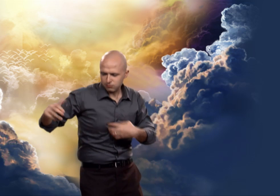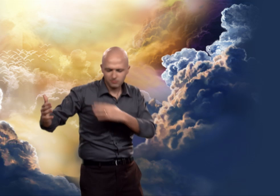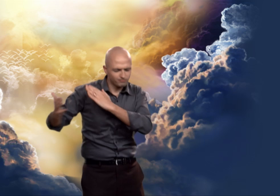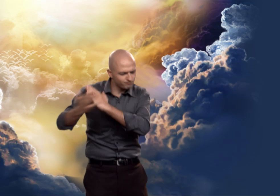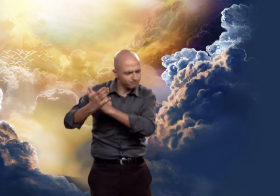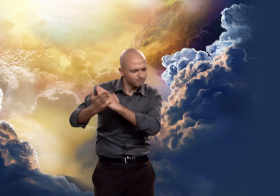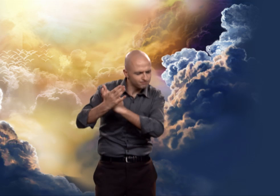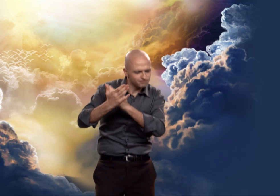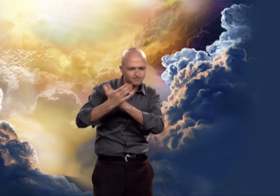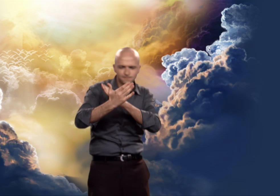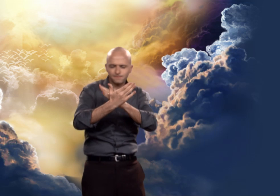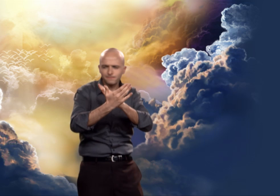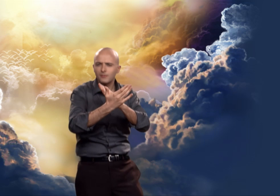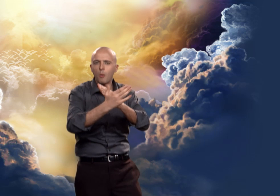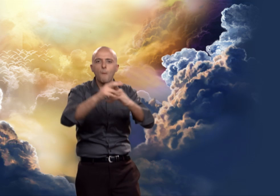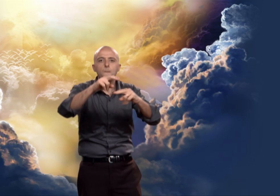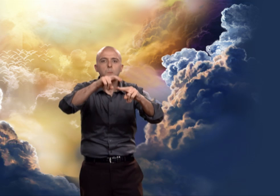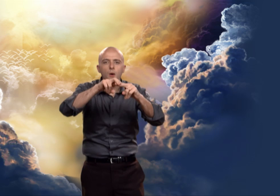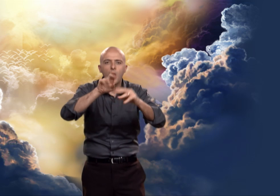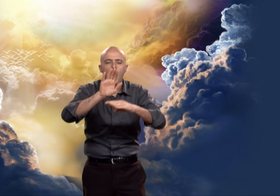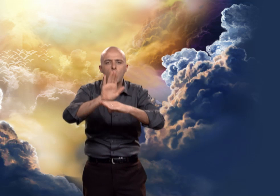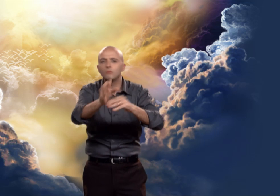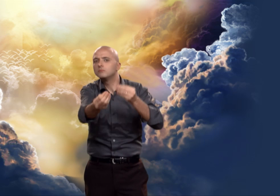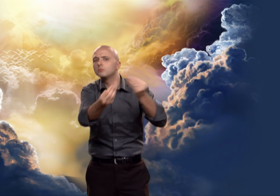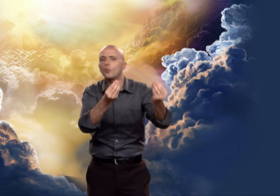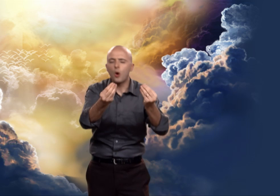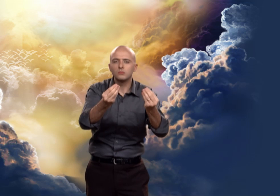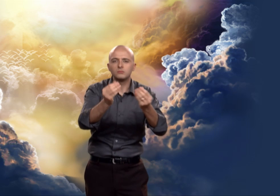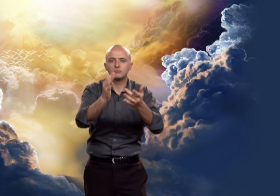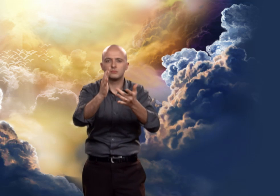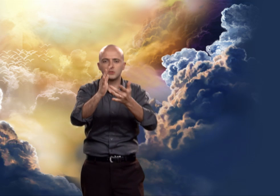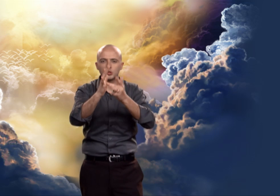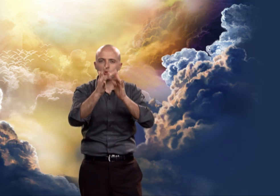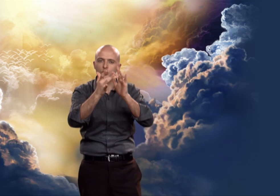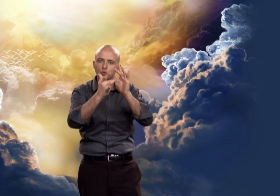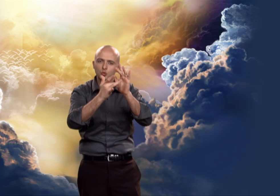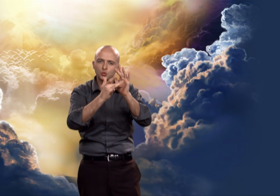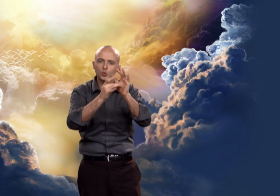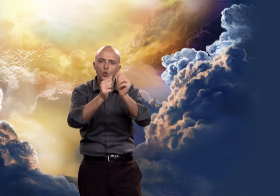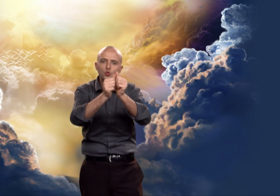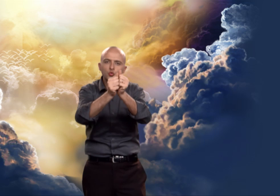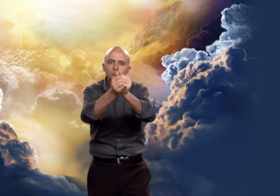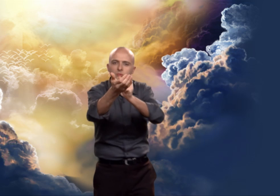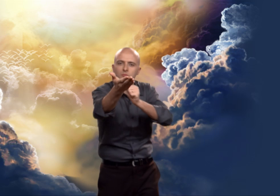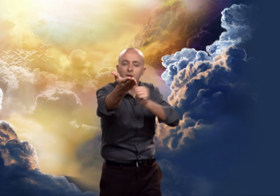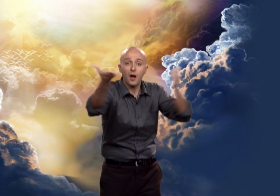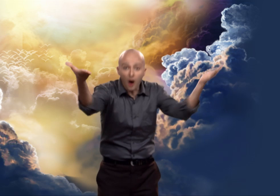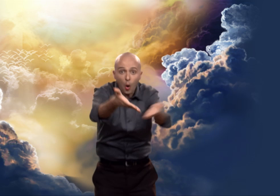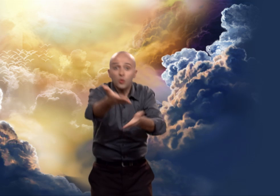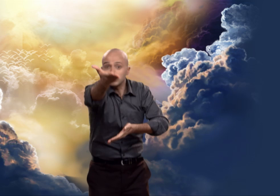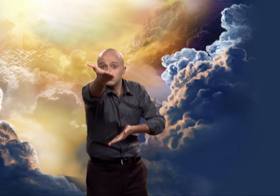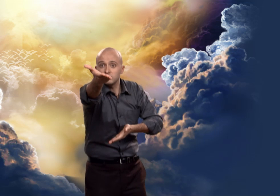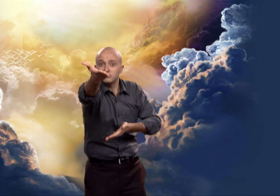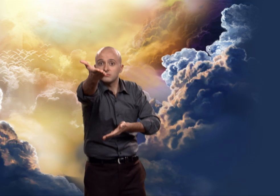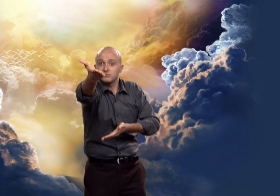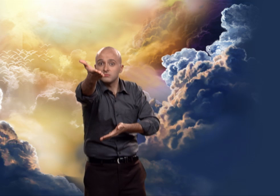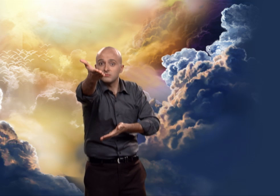promessas divinas. Toda tentação, quer expressada, quer secreta, pode ser vencida com êxito, não